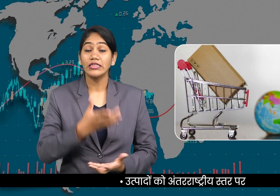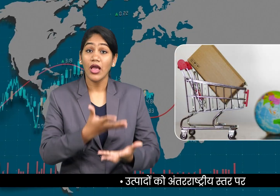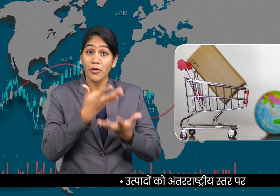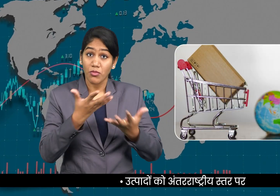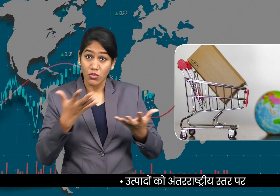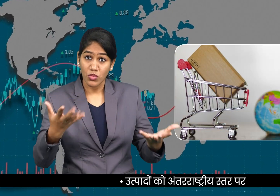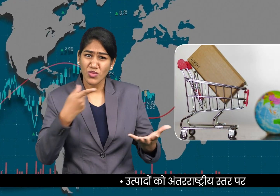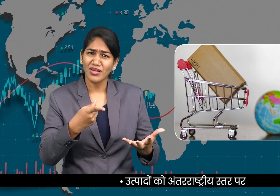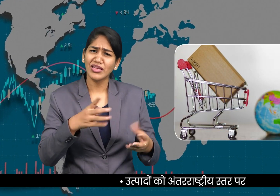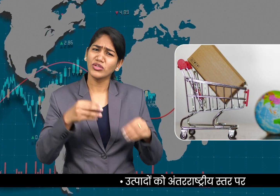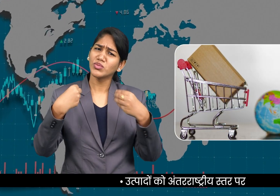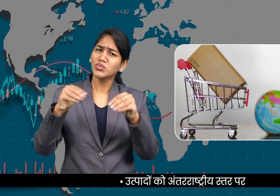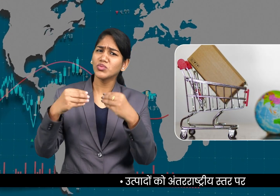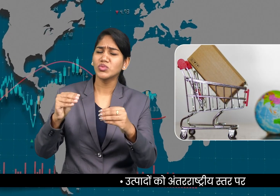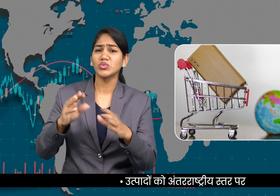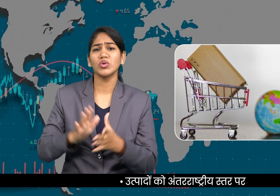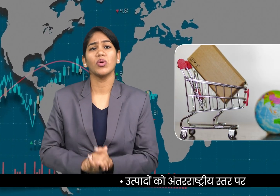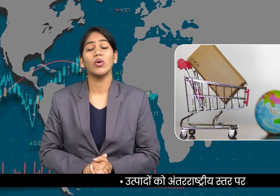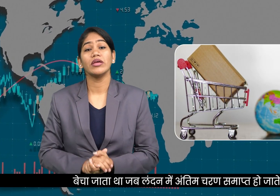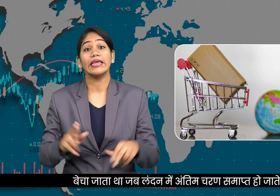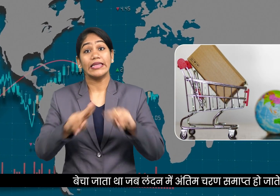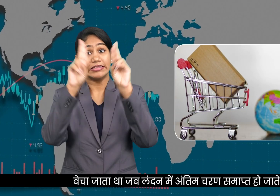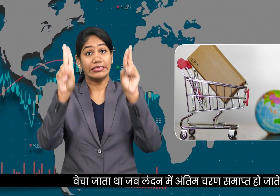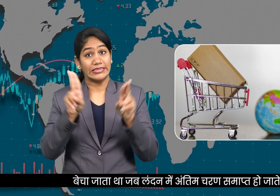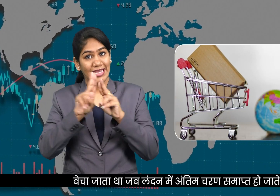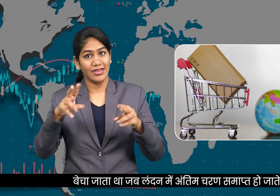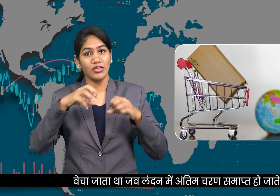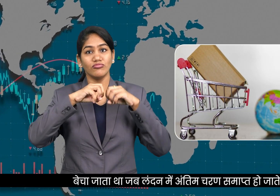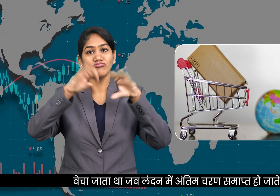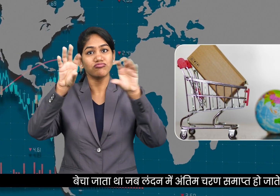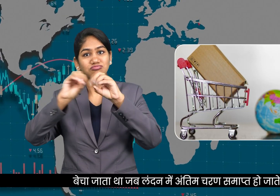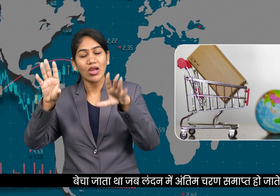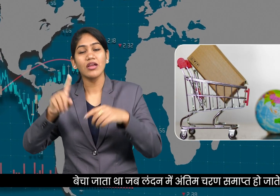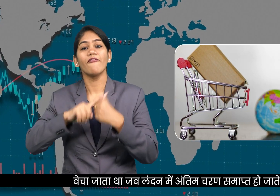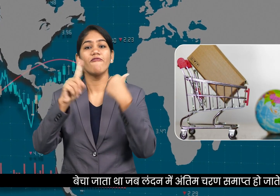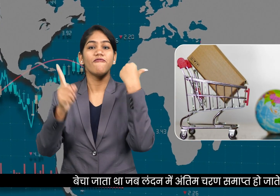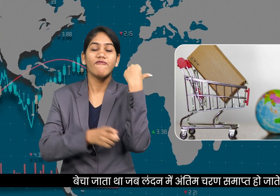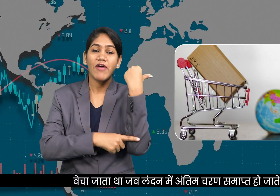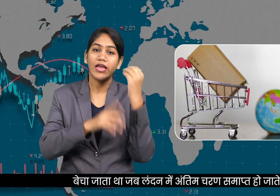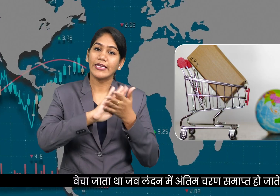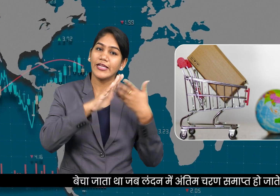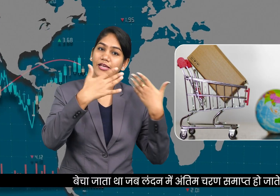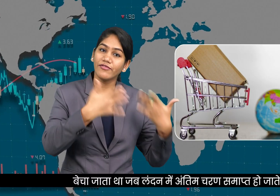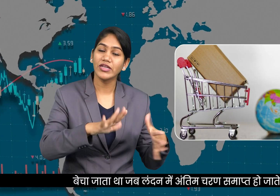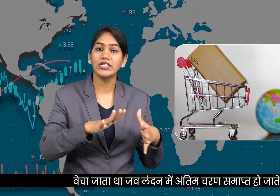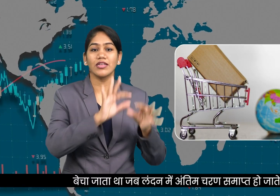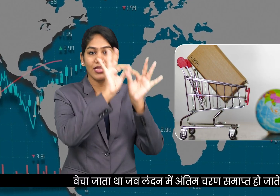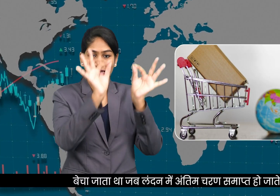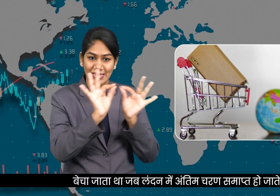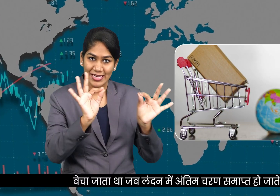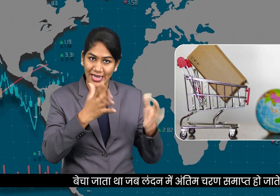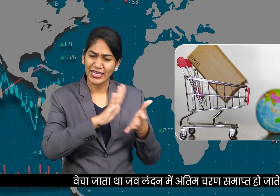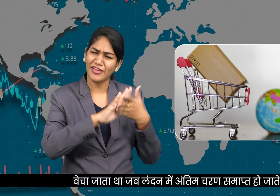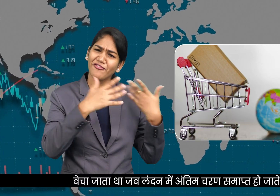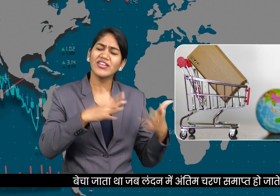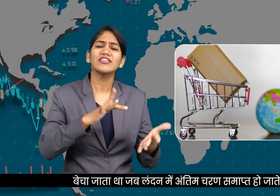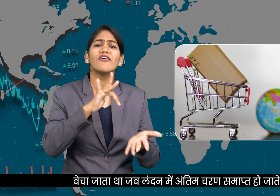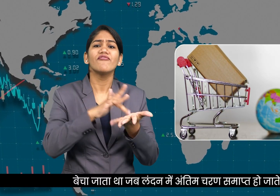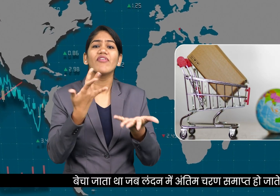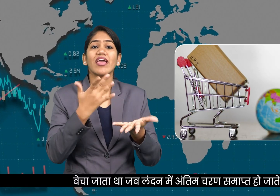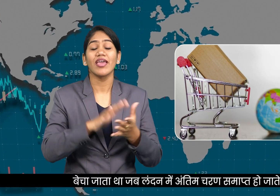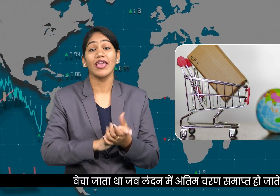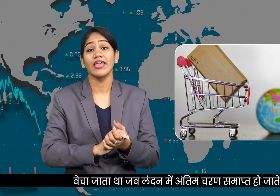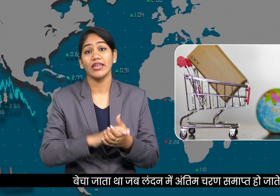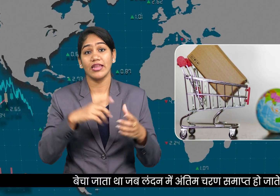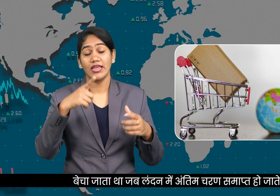उत्पादों को अंतर्राष्ट्रीय स्तर पर बेचा जाता था जब लंदन में अंतिम चरण समाप्त हो जाते